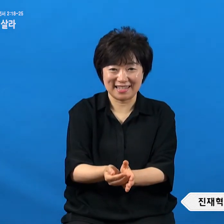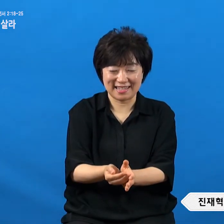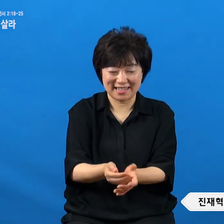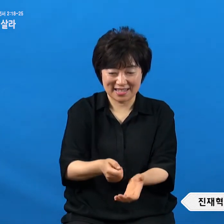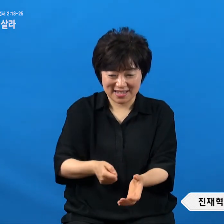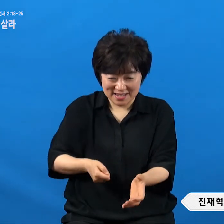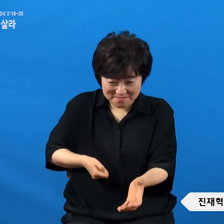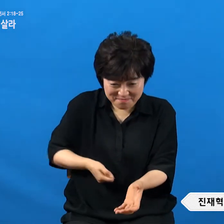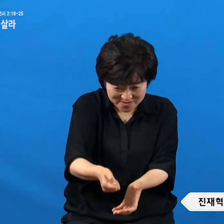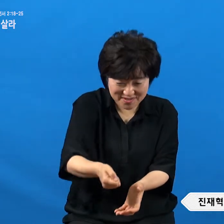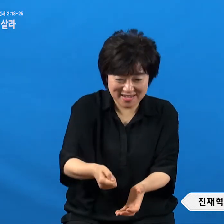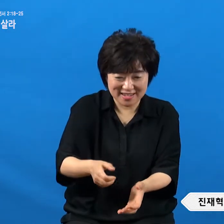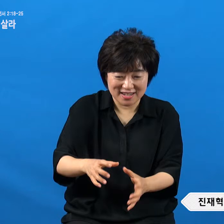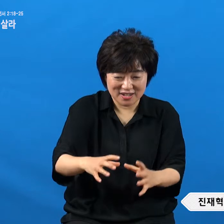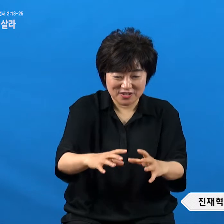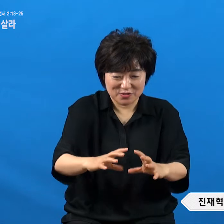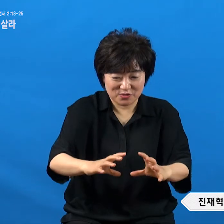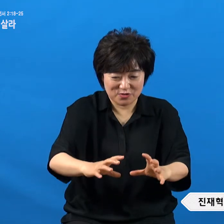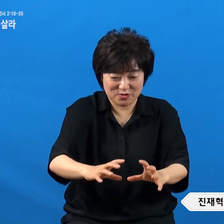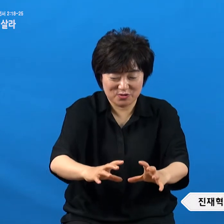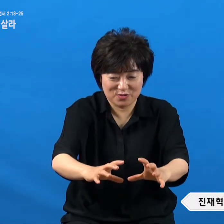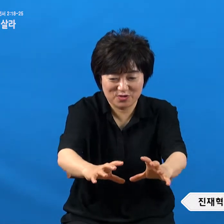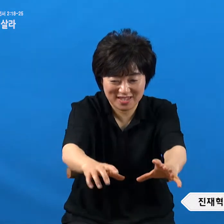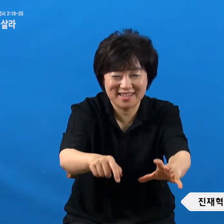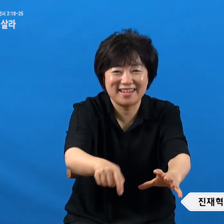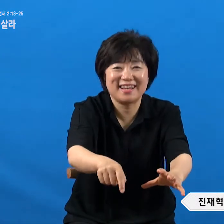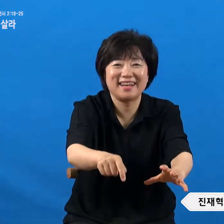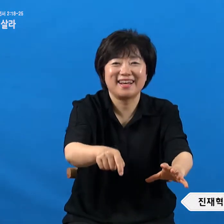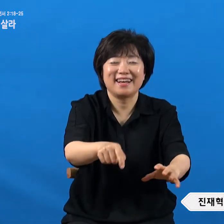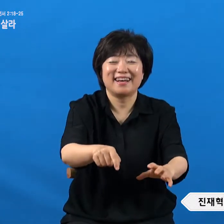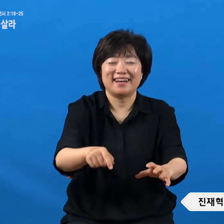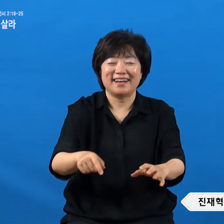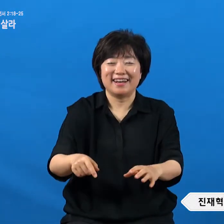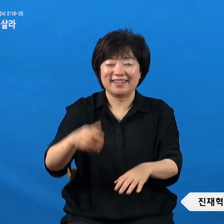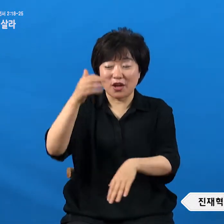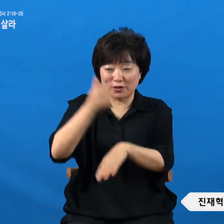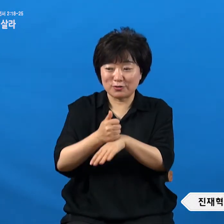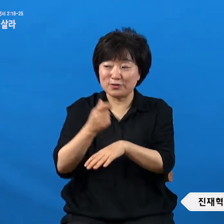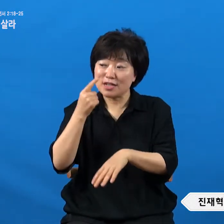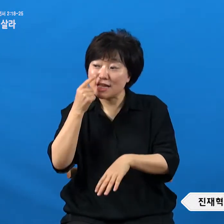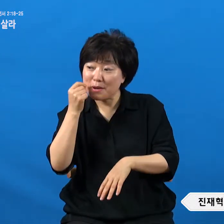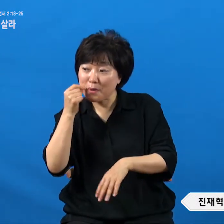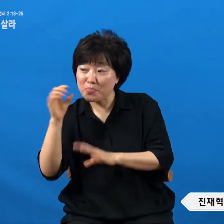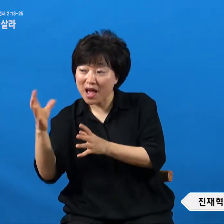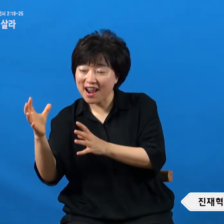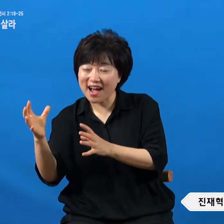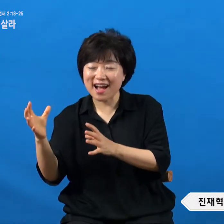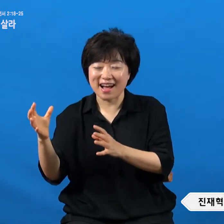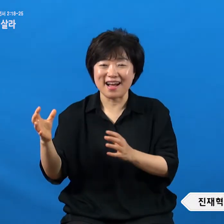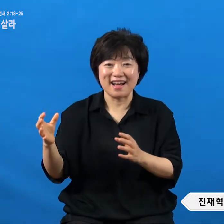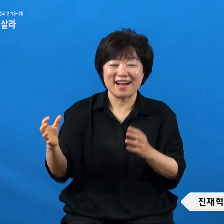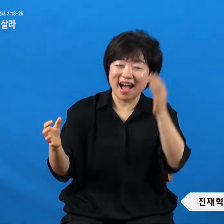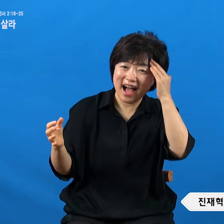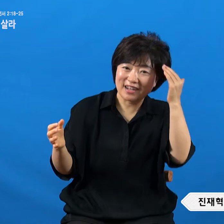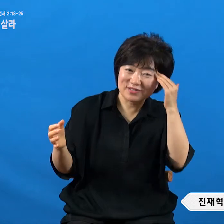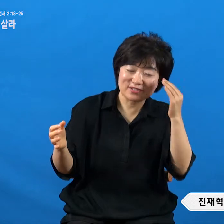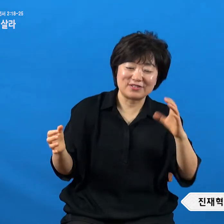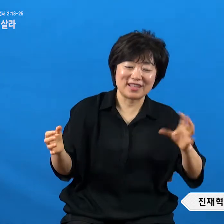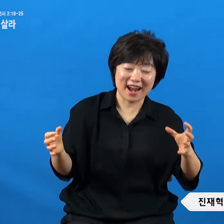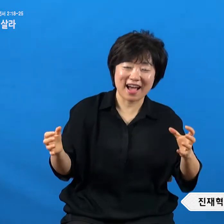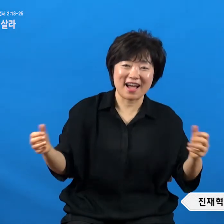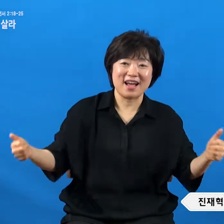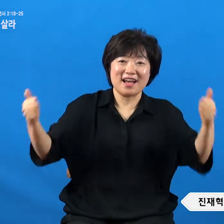마무리를 잘 하지 않았나 싶습니다. 8대7로 우리 팀 킴이 이김을 통해서 귀한